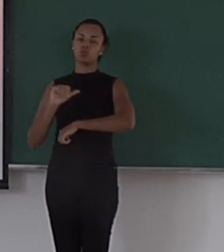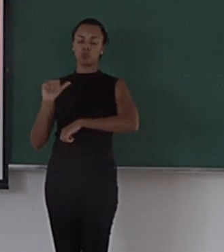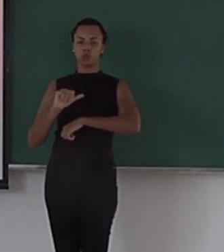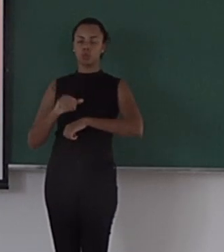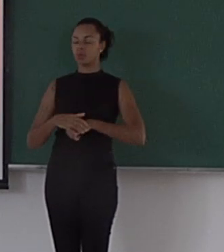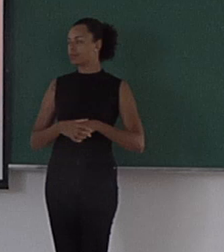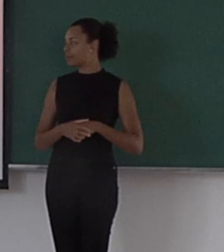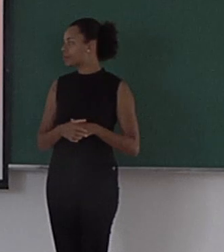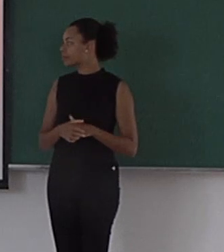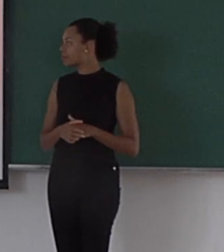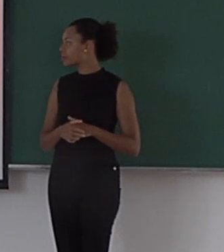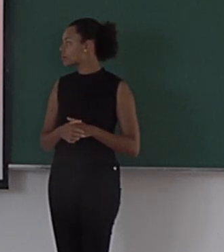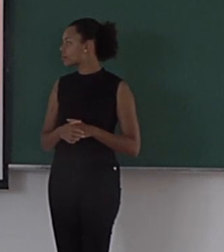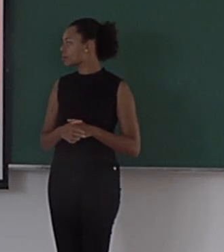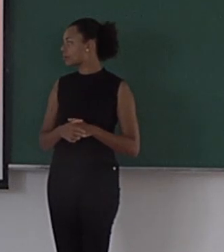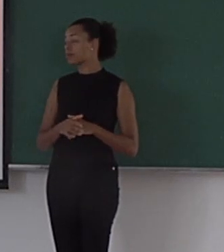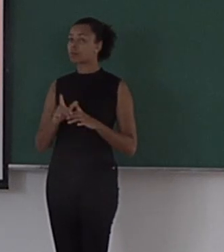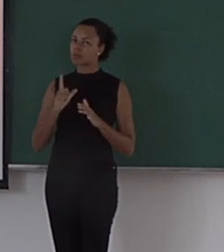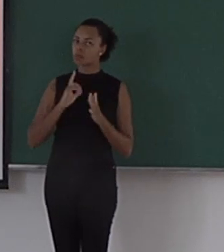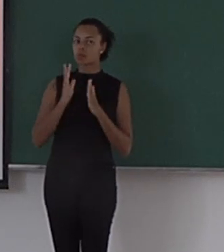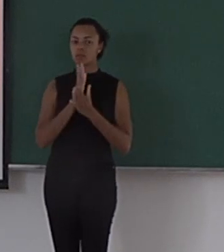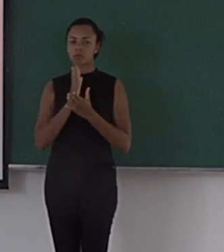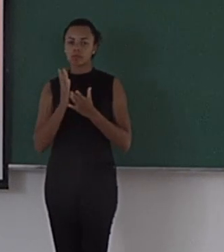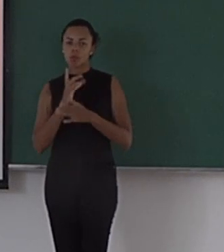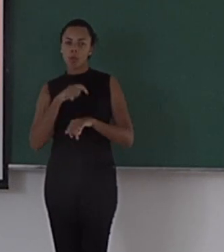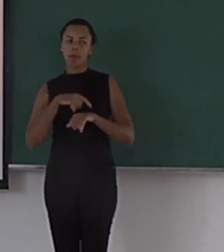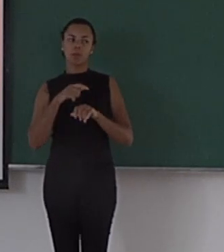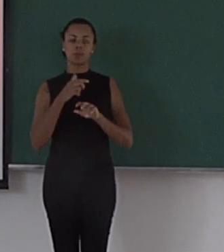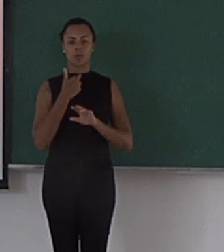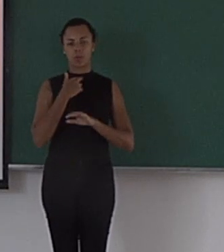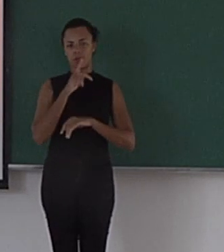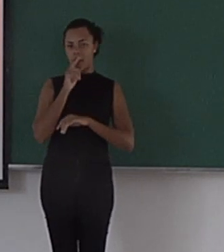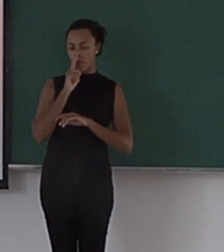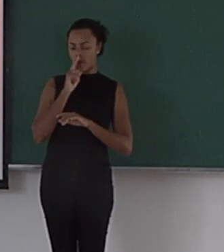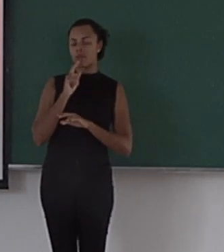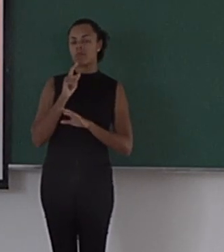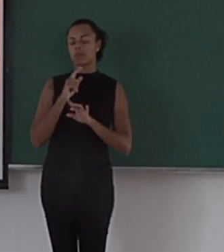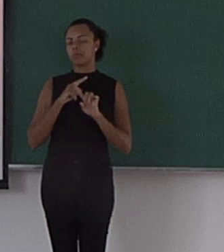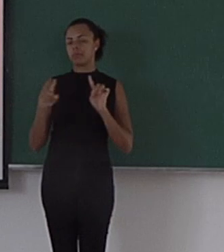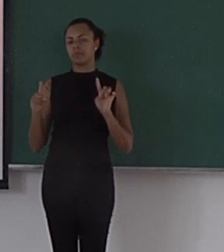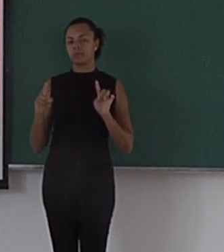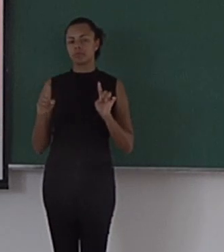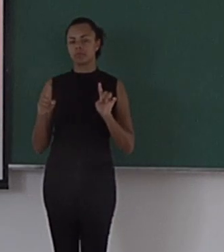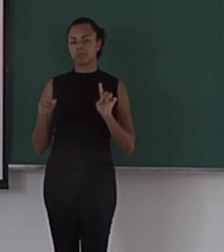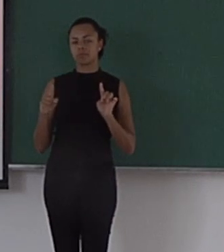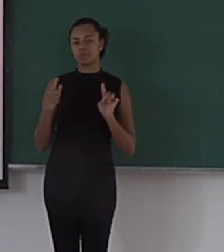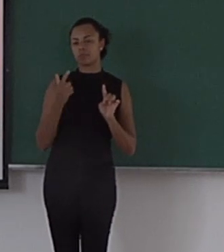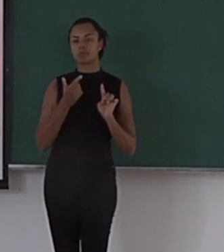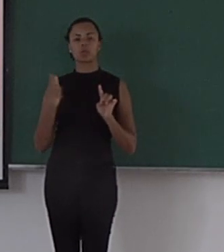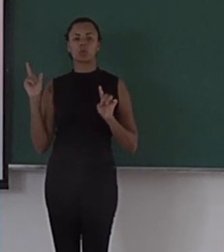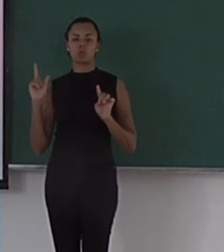assim. Existem algumas controvérsias, eu vou falar para vocês, das queimaduras químicas e a água, mas fica para um